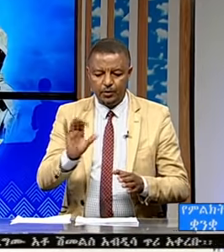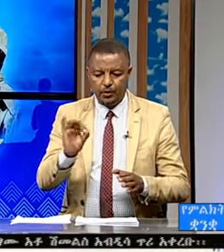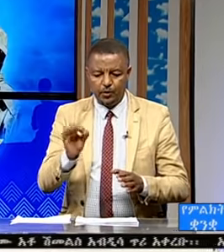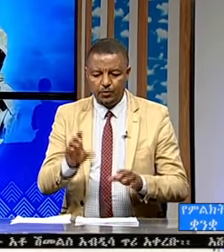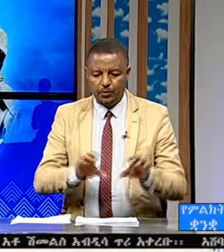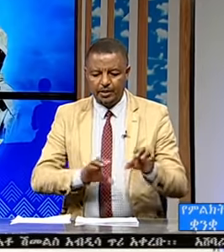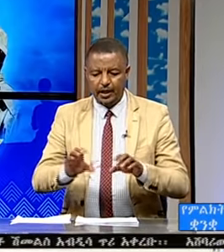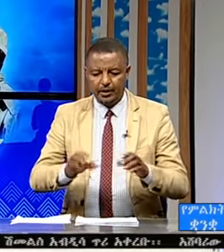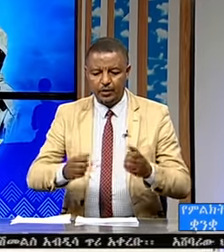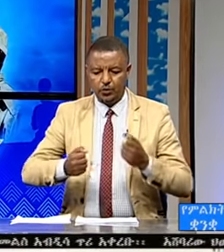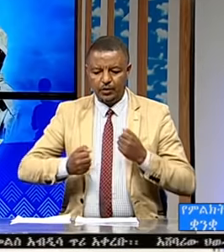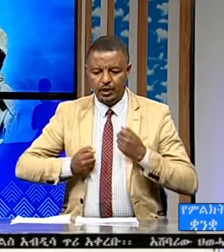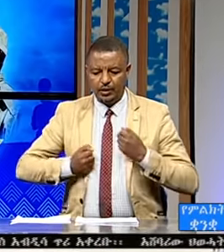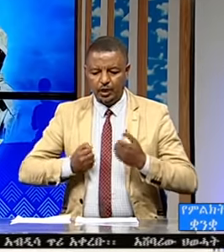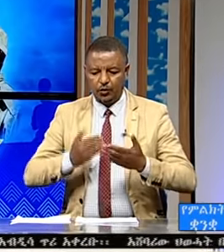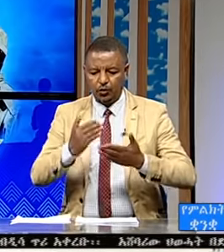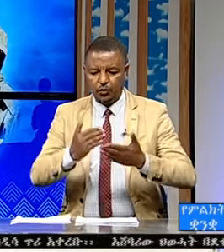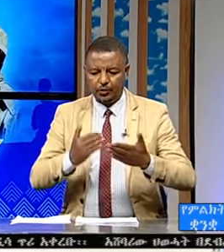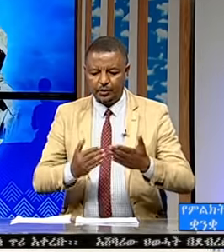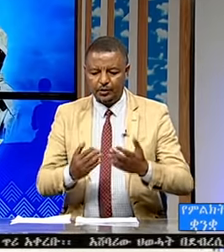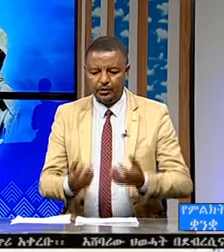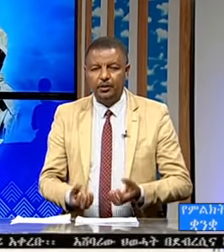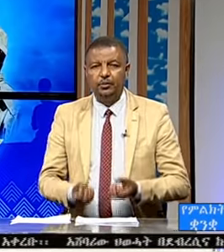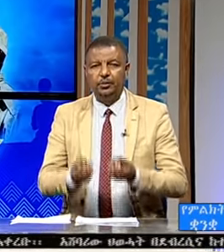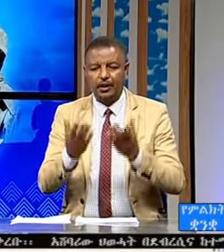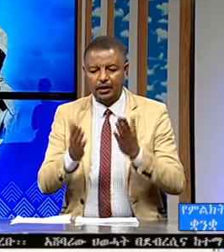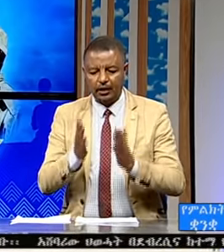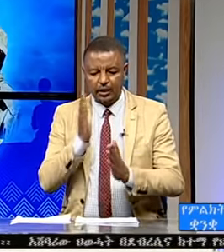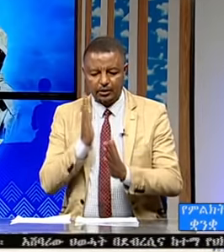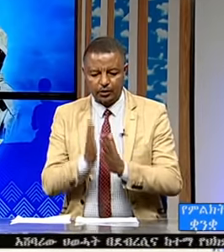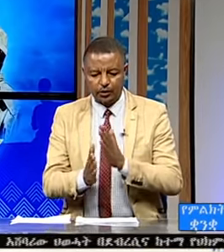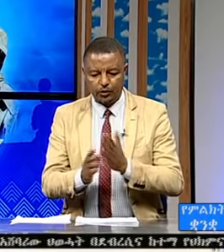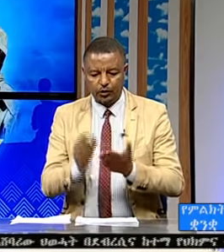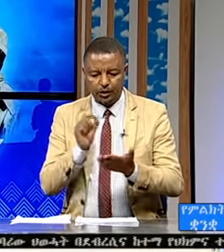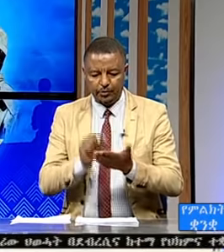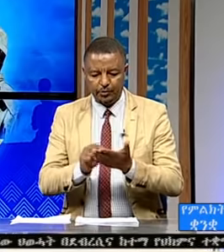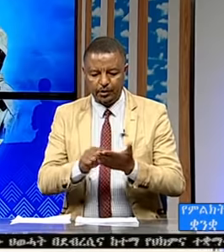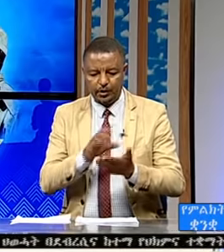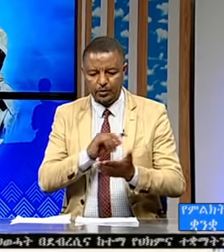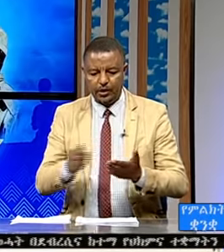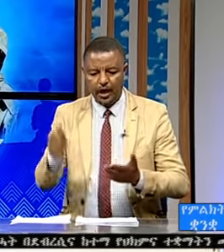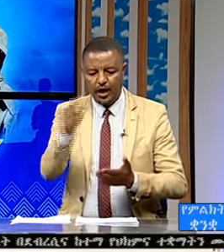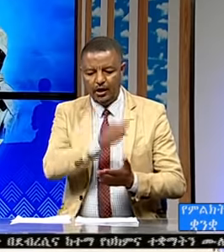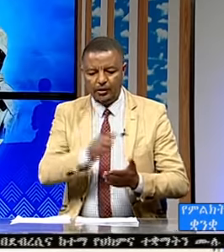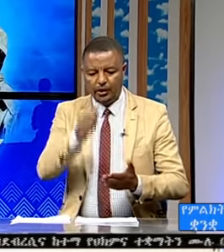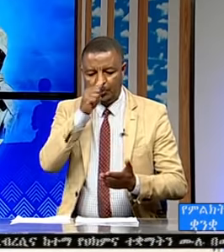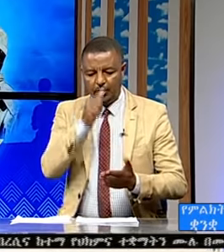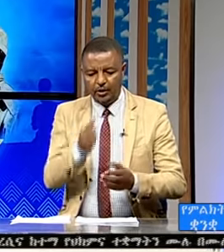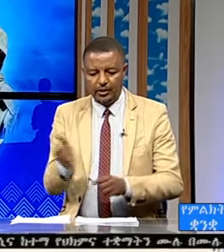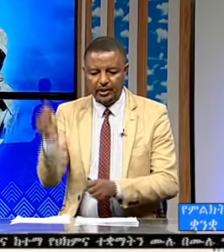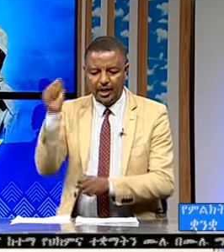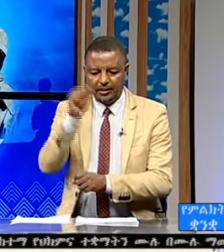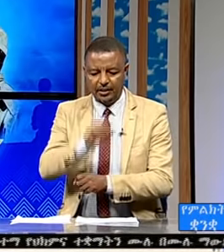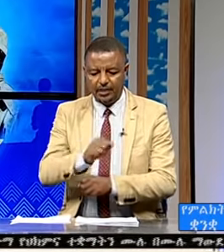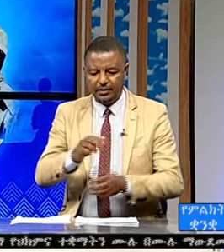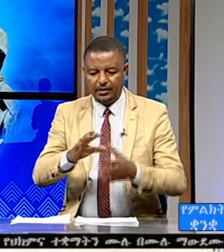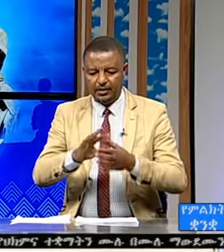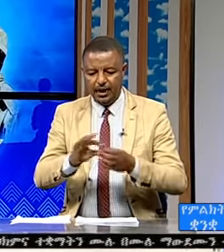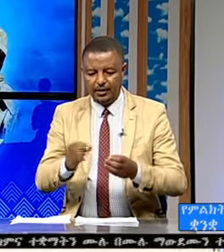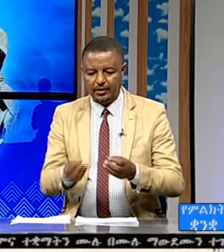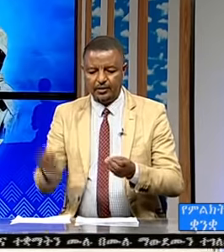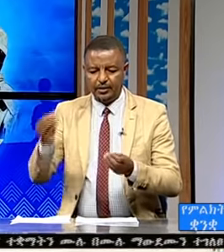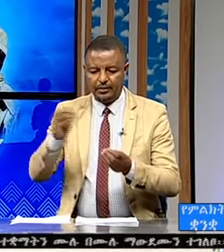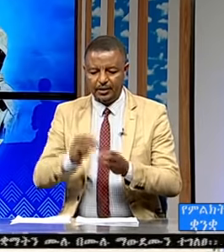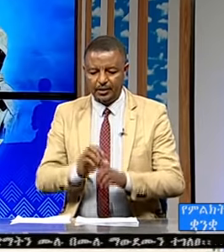በተያያዘም በደጎሎ በሚካሄደው ወታደራዊ ኦፕሬሽን በርካታ እስኬቶች እንደሚመዘገቡና የኢትዮጵያዊነት